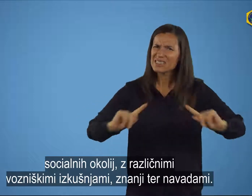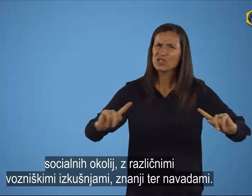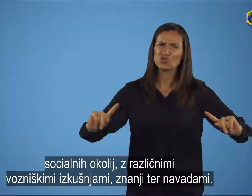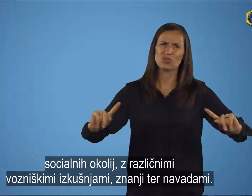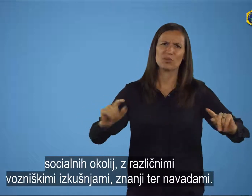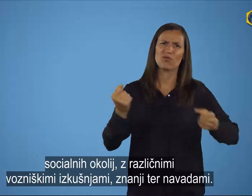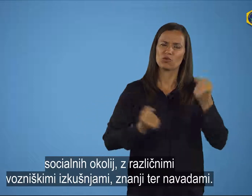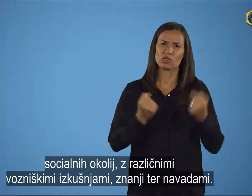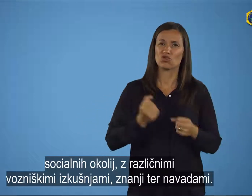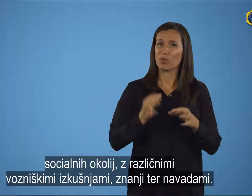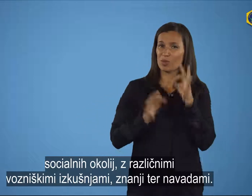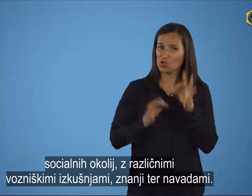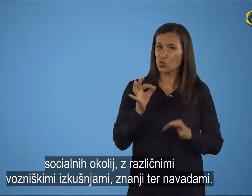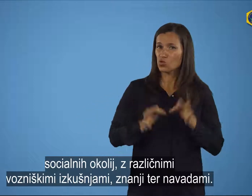navadami.